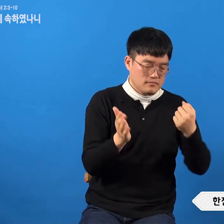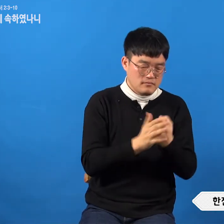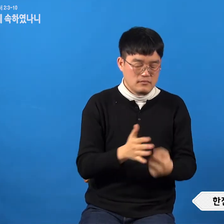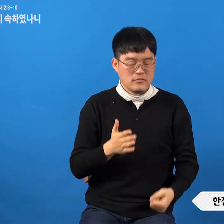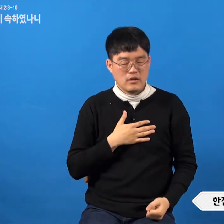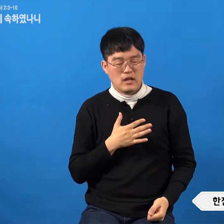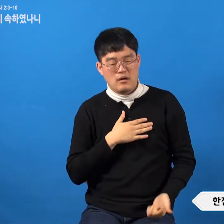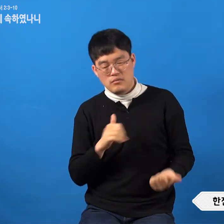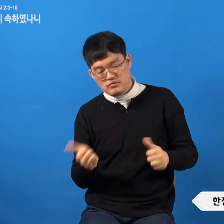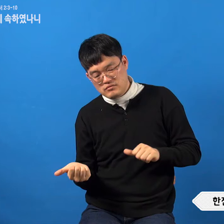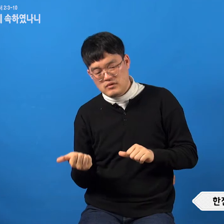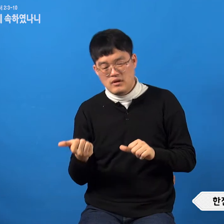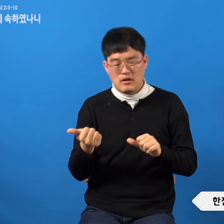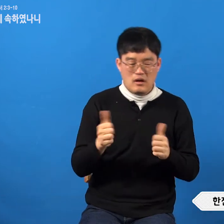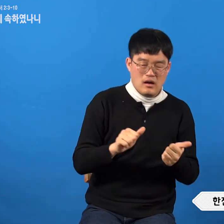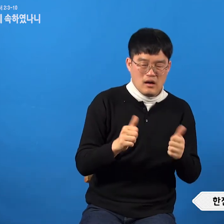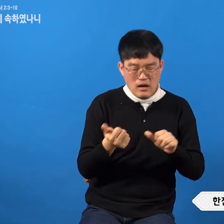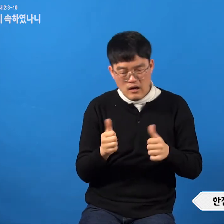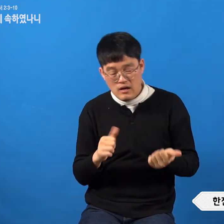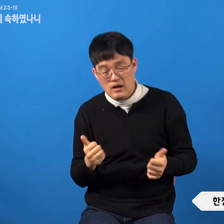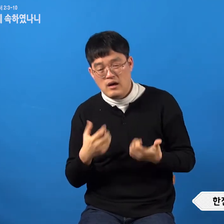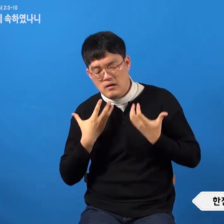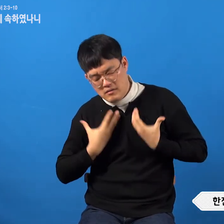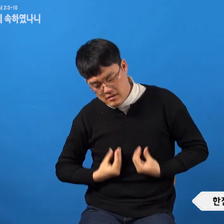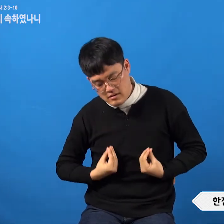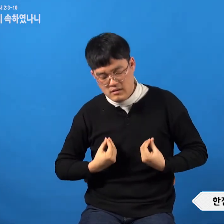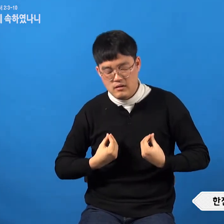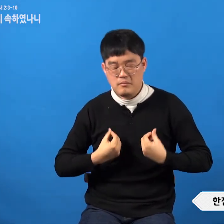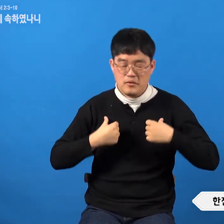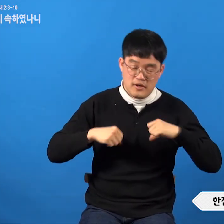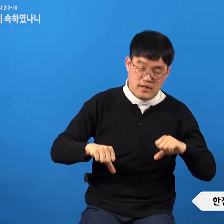사느니 그렇게 인생이 무너지지는 않습니다.